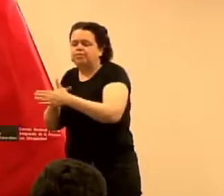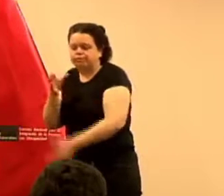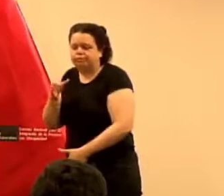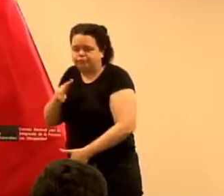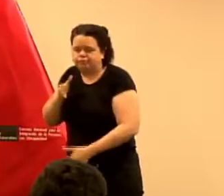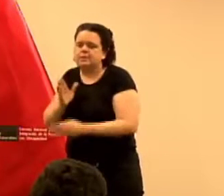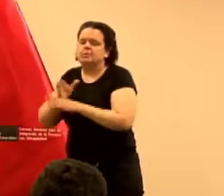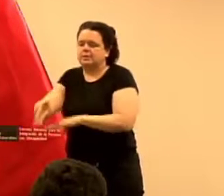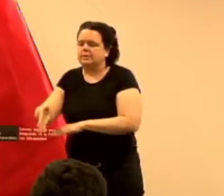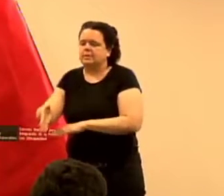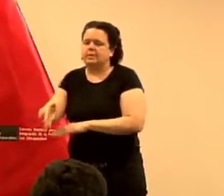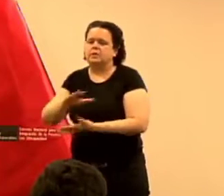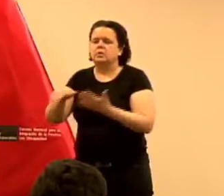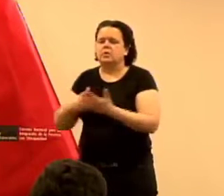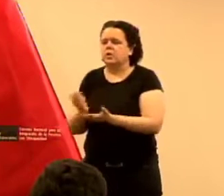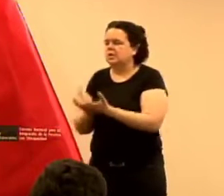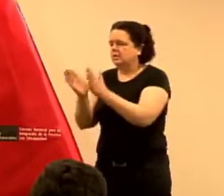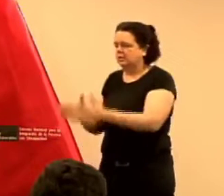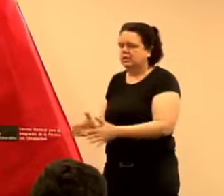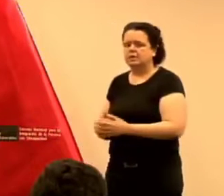educación de todo estudiante.